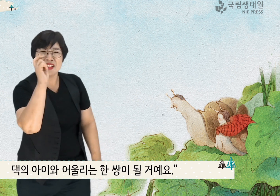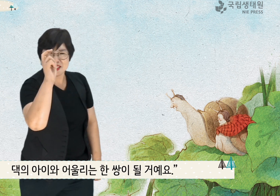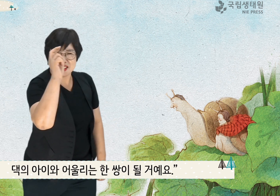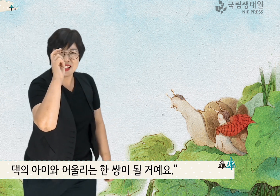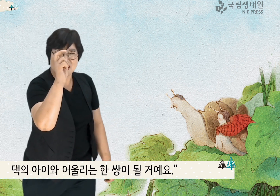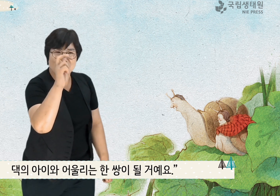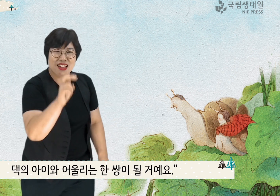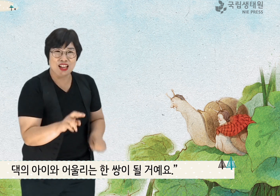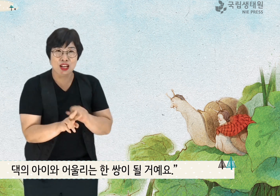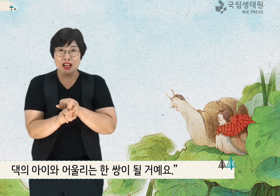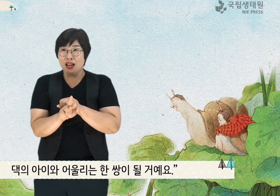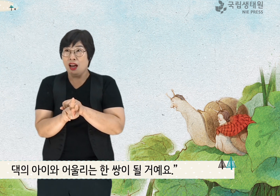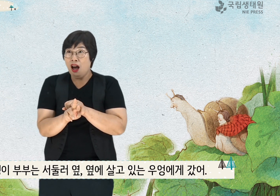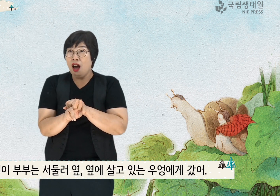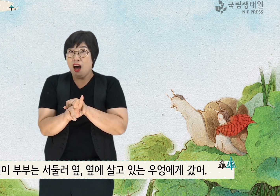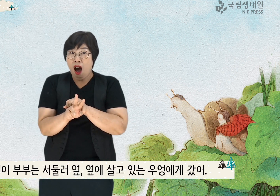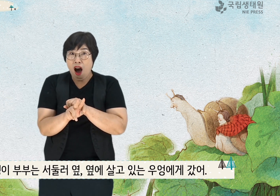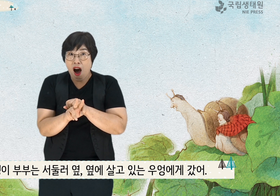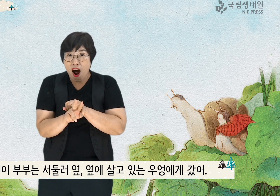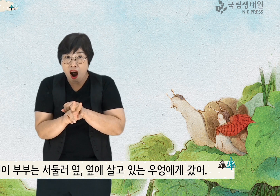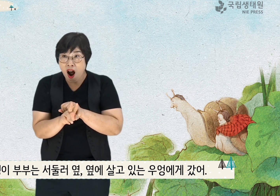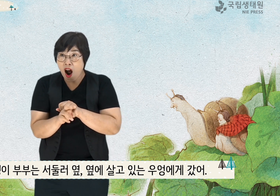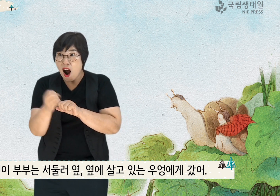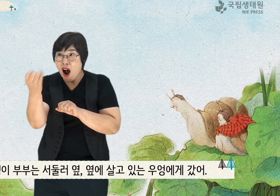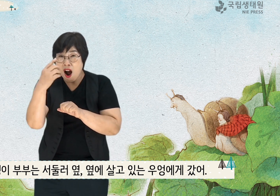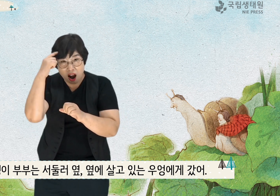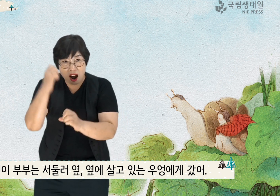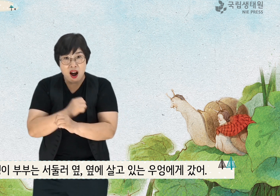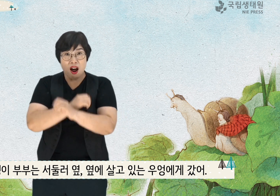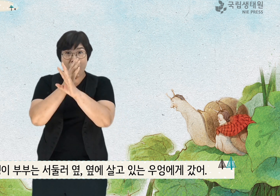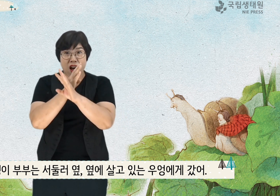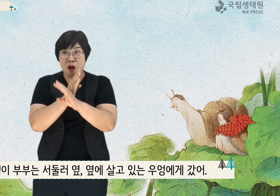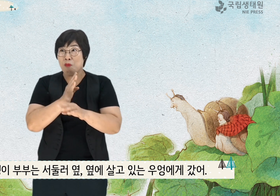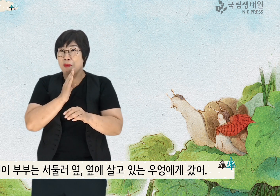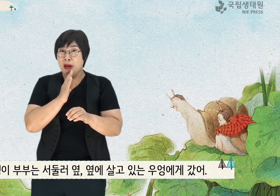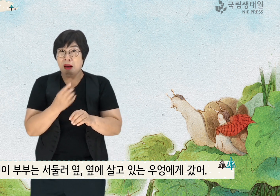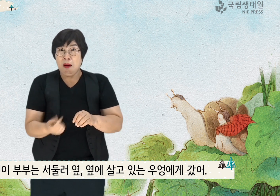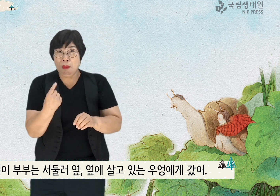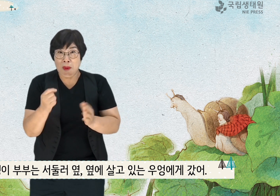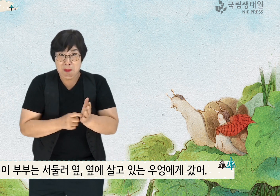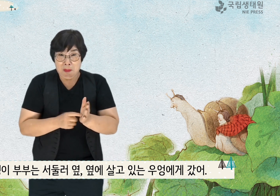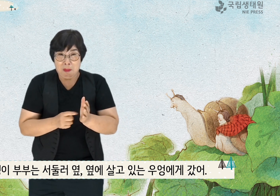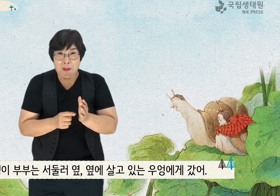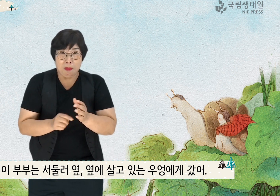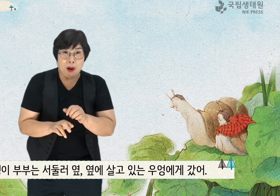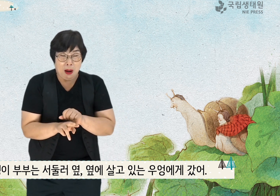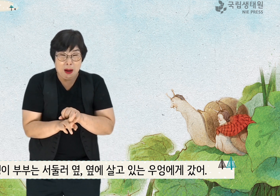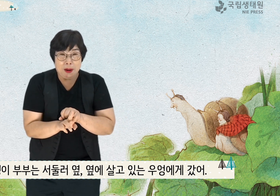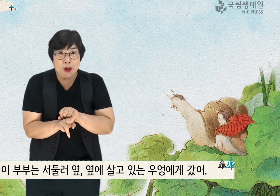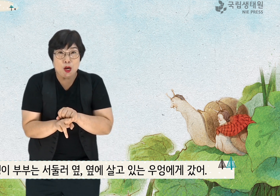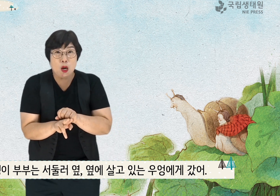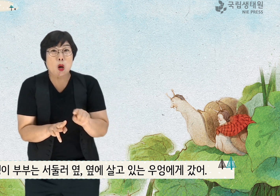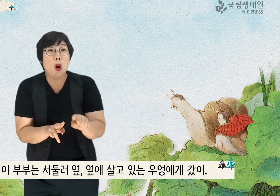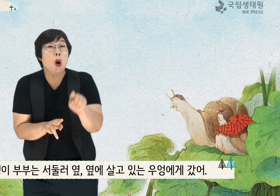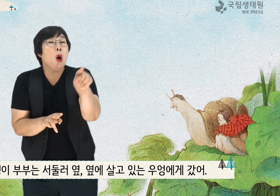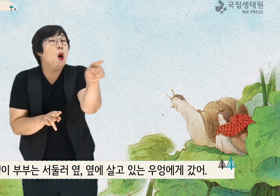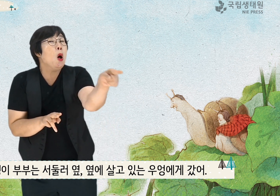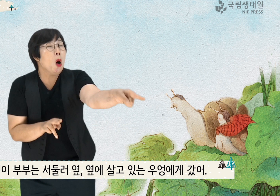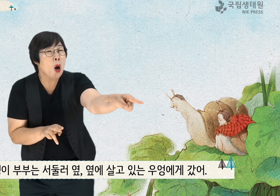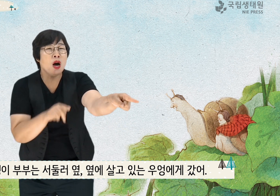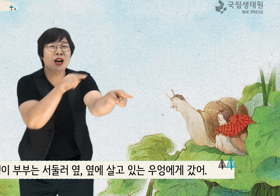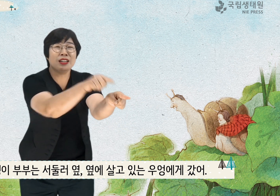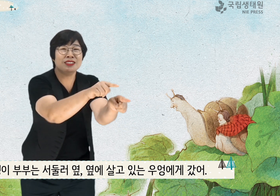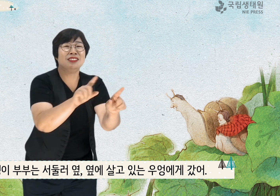아이와 어울리는 한 쌍이 될 거예요. 달팽이 부부는 서둘러 옆에 살고 있는